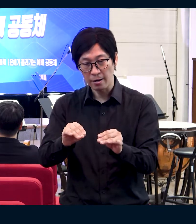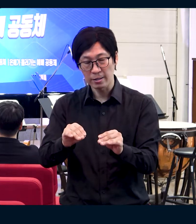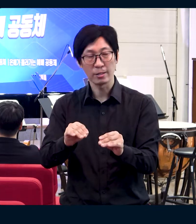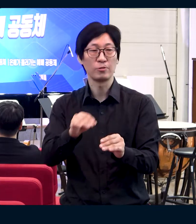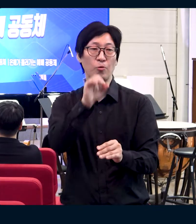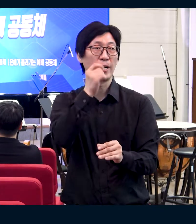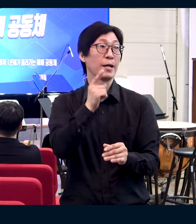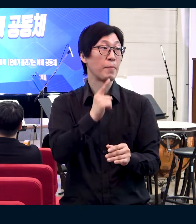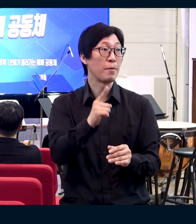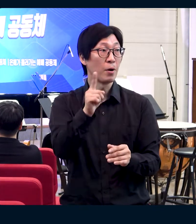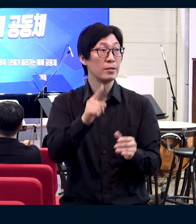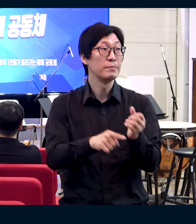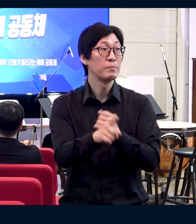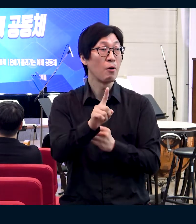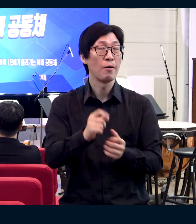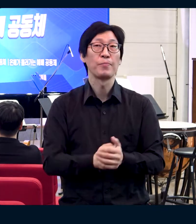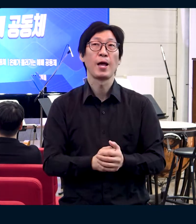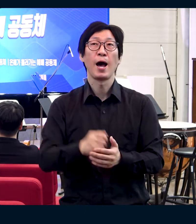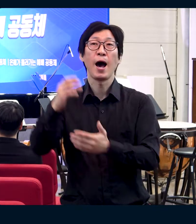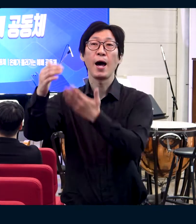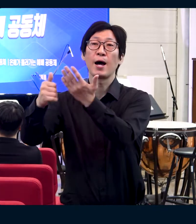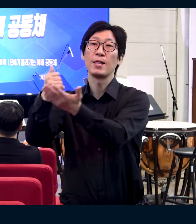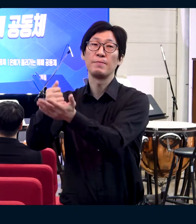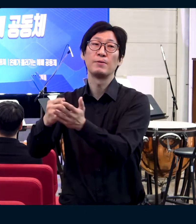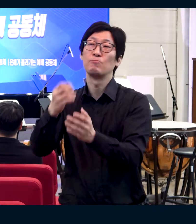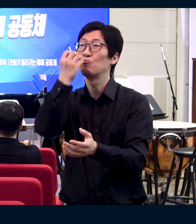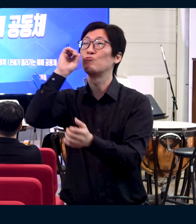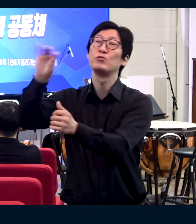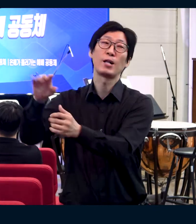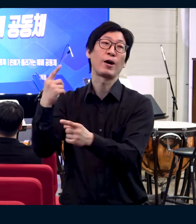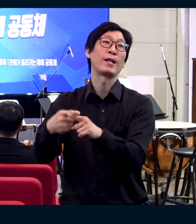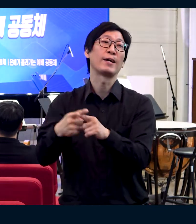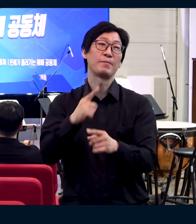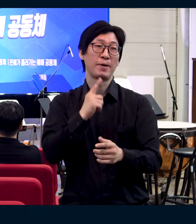아니라, 바로 그건 뭘 의미하느냐? 하나님을 부정하는,